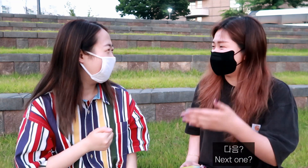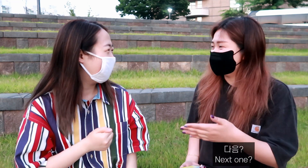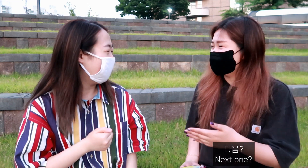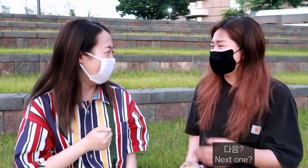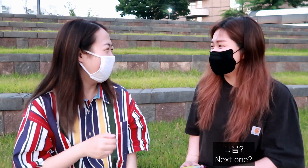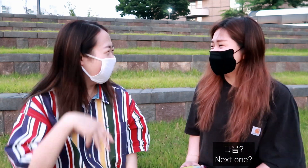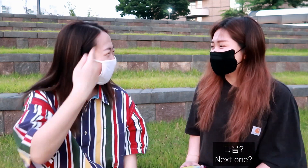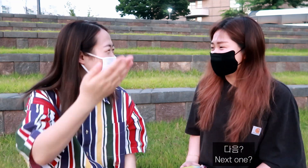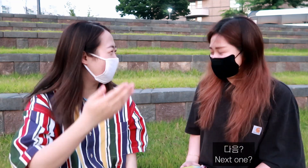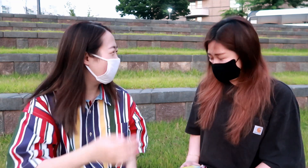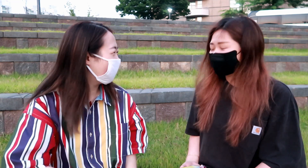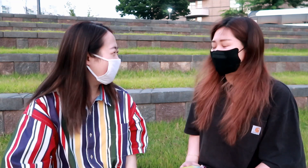참.